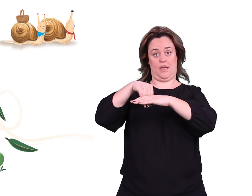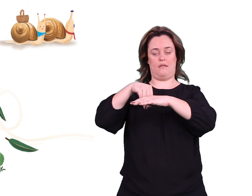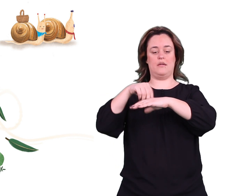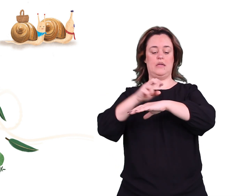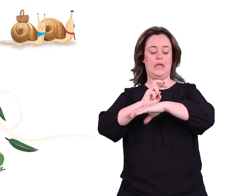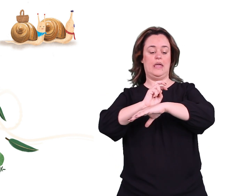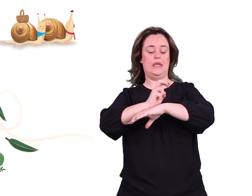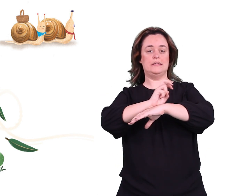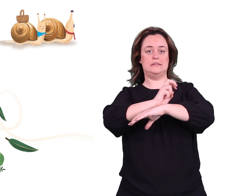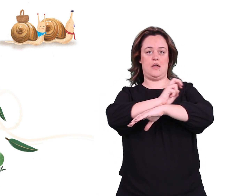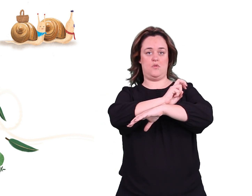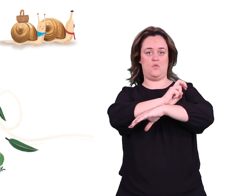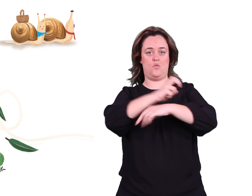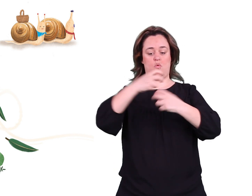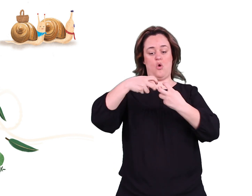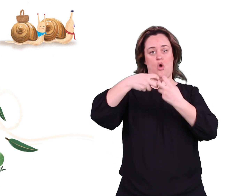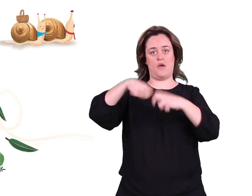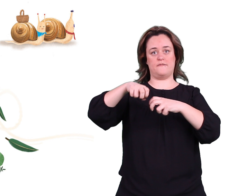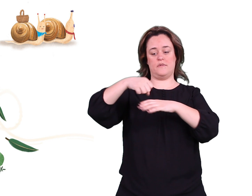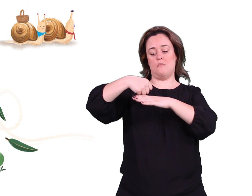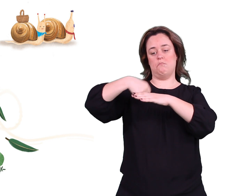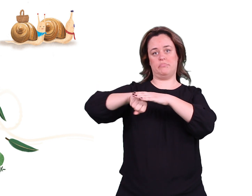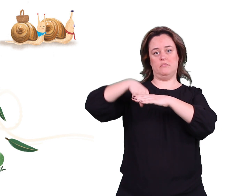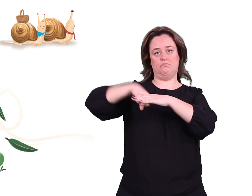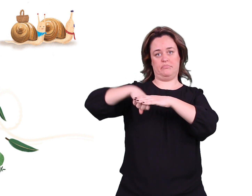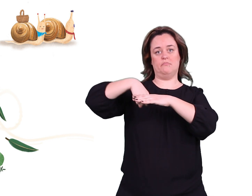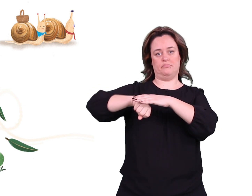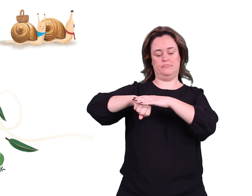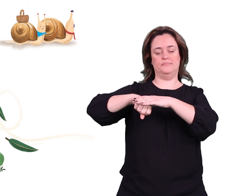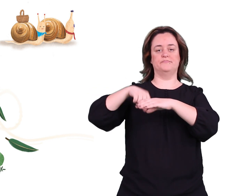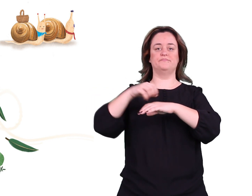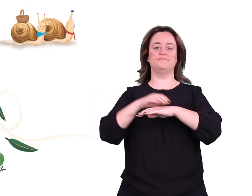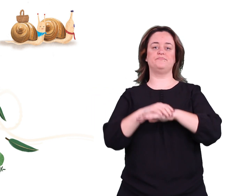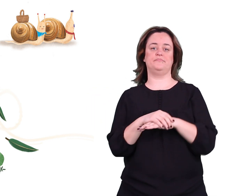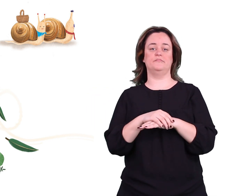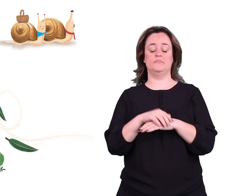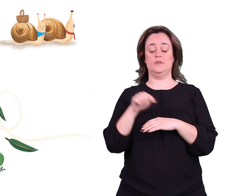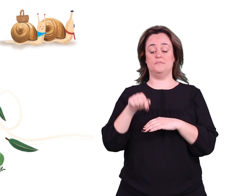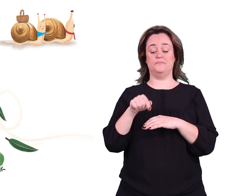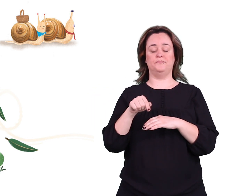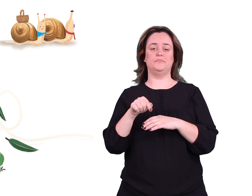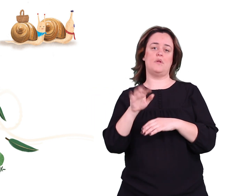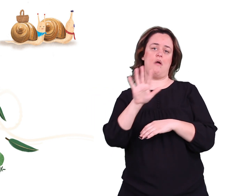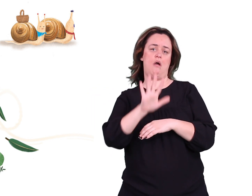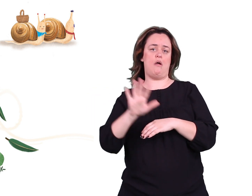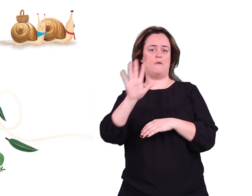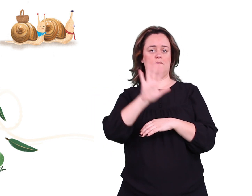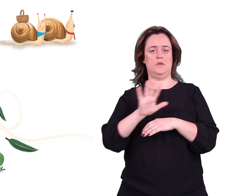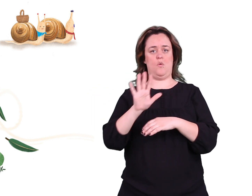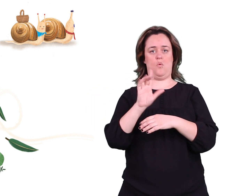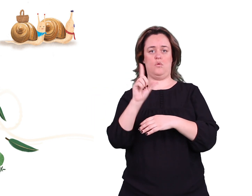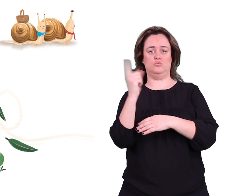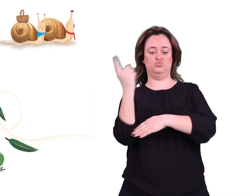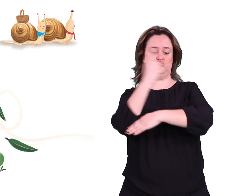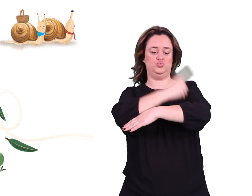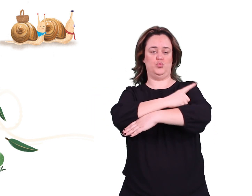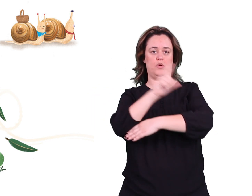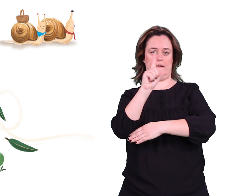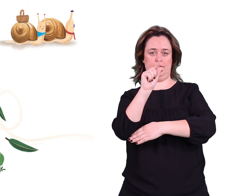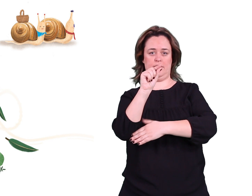L'escargot pond ses œufs dans la terre. Ils éclosent au bout de 20 jours